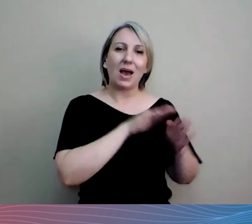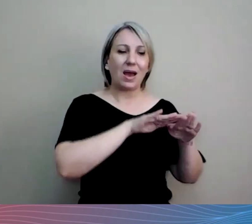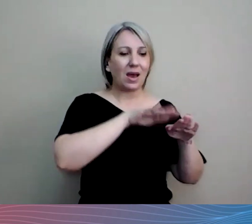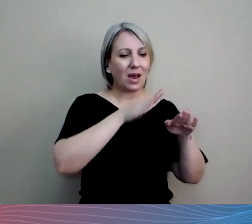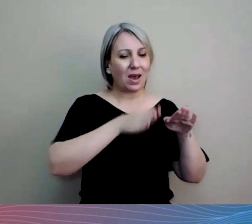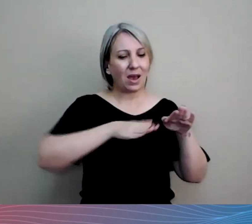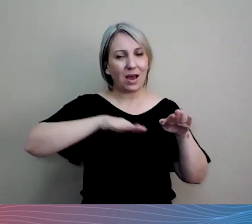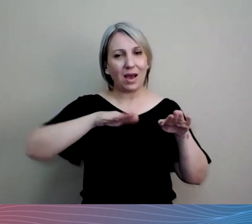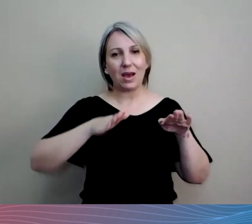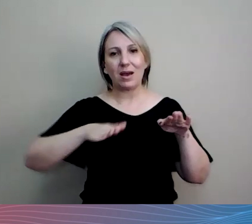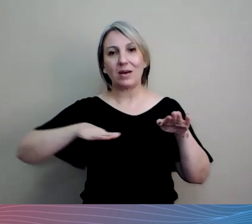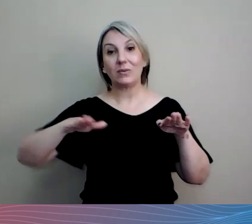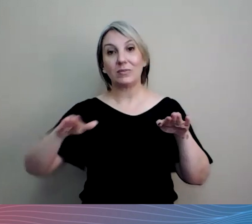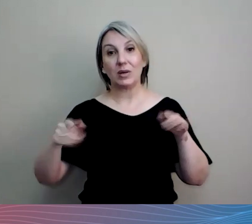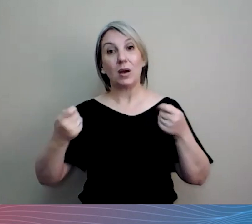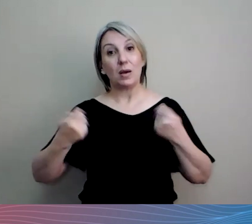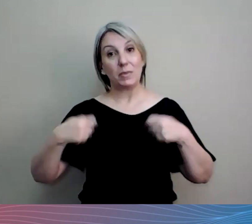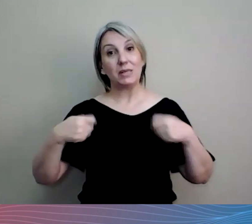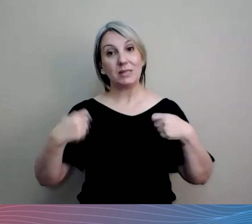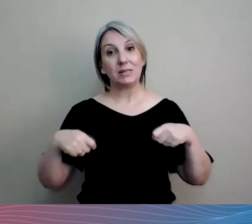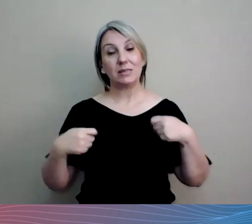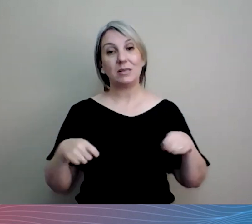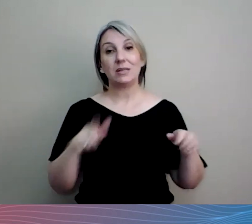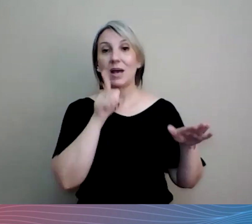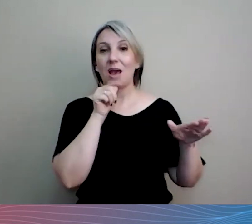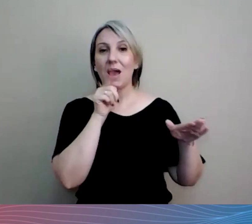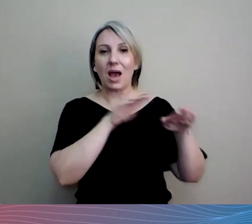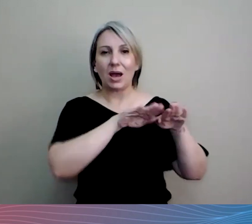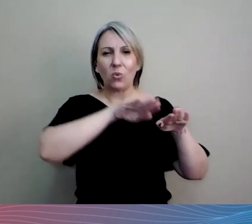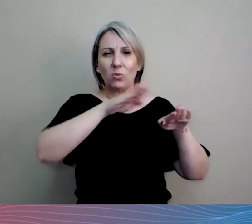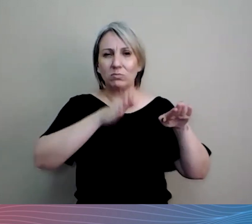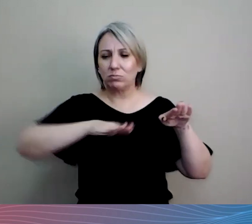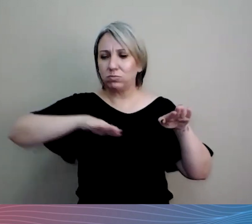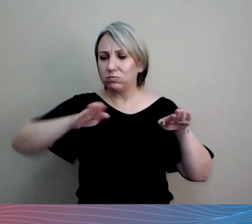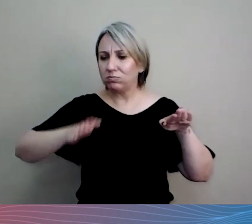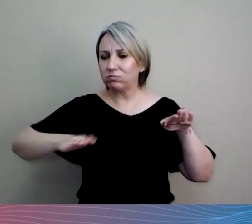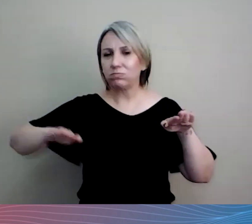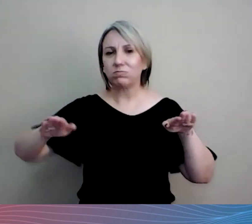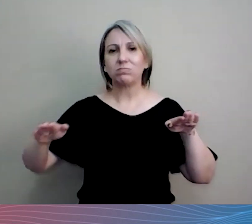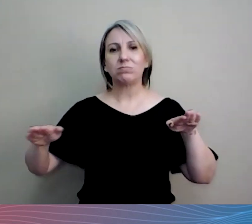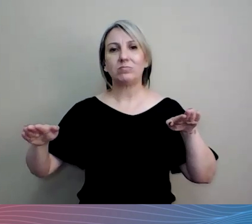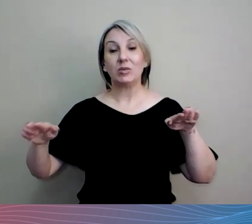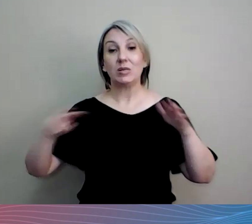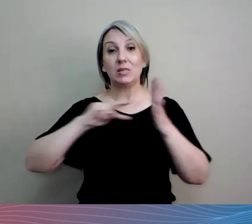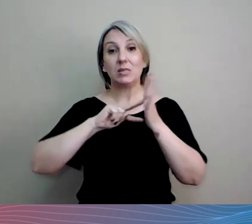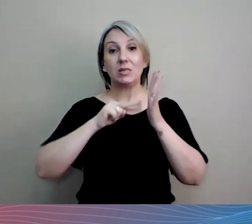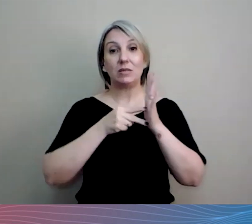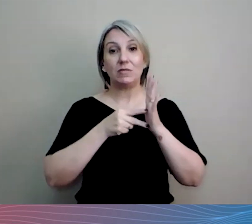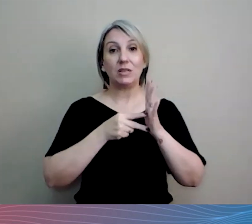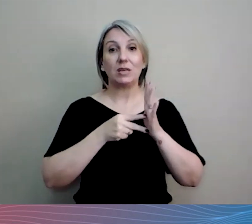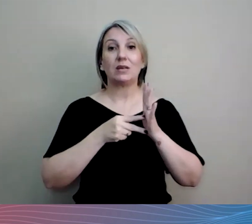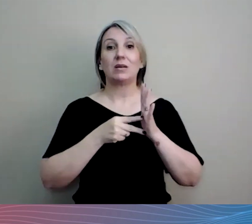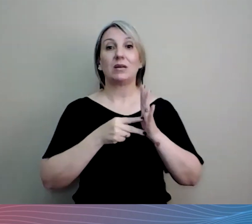ou não, precisa ter água. Quando uma terra tem água, abundância de água, essa terra é boa, Tá? Então, na boa terra